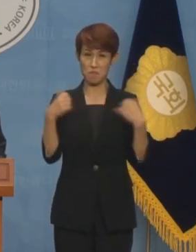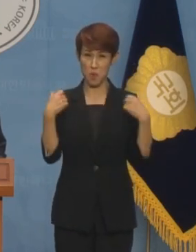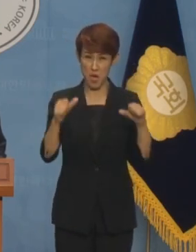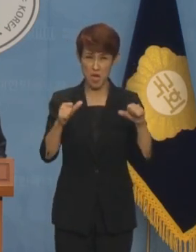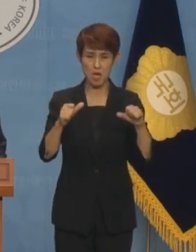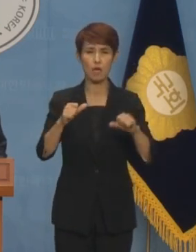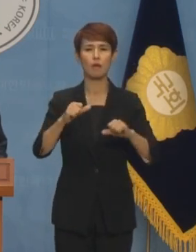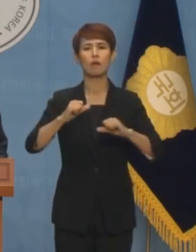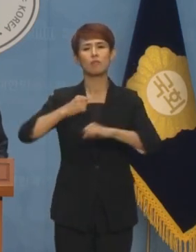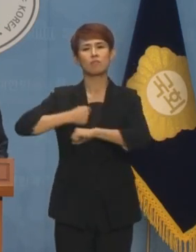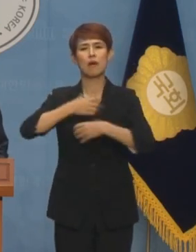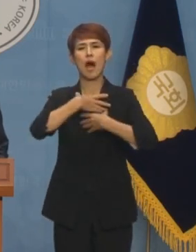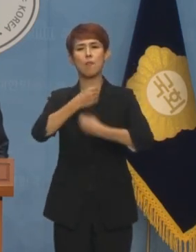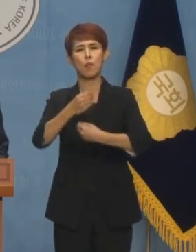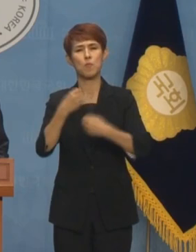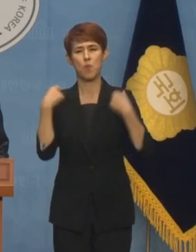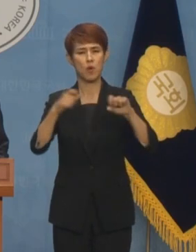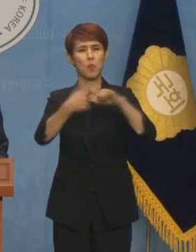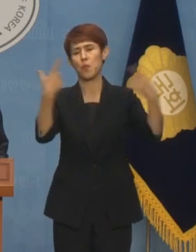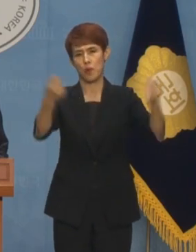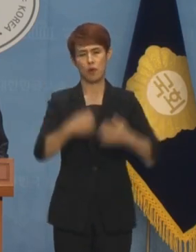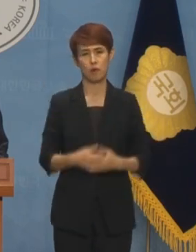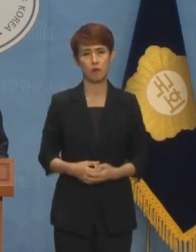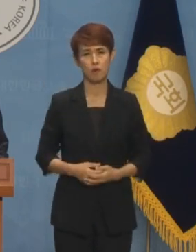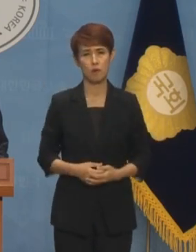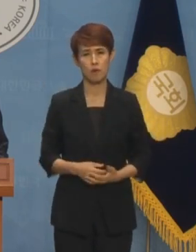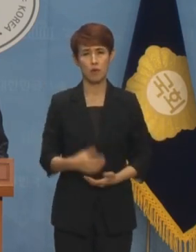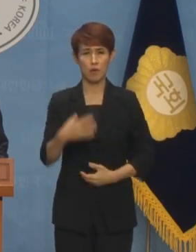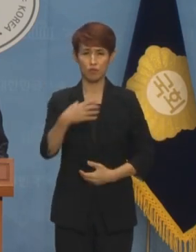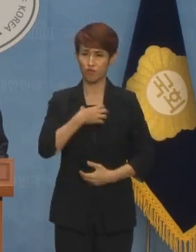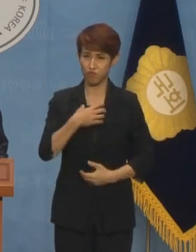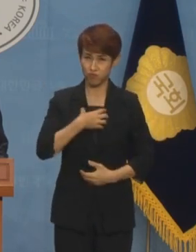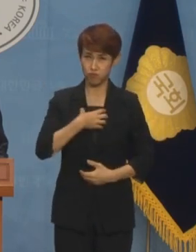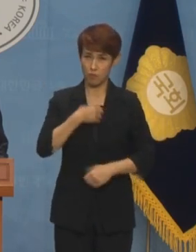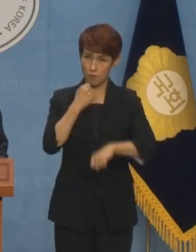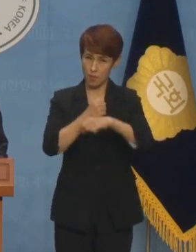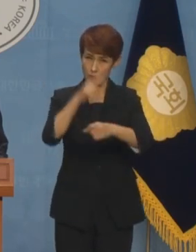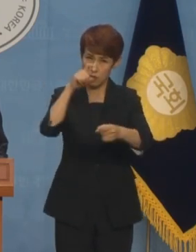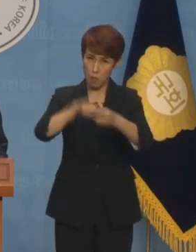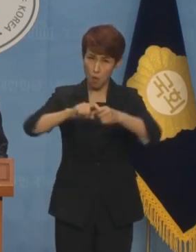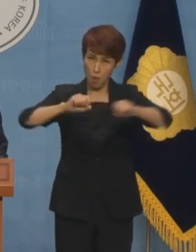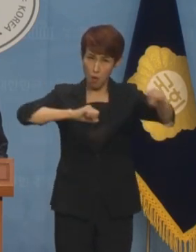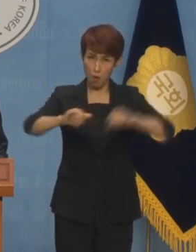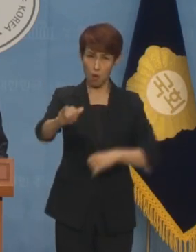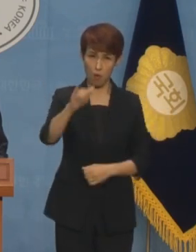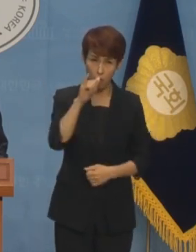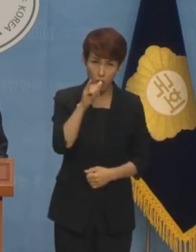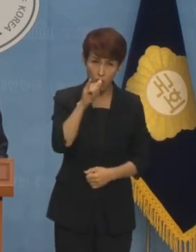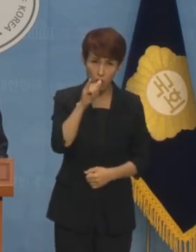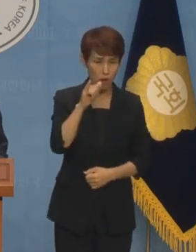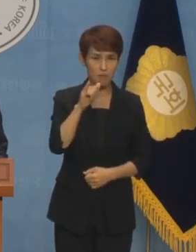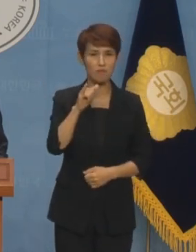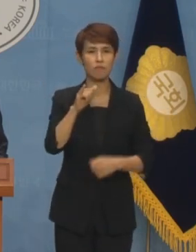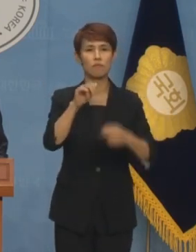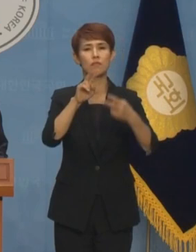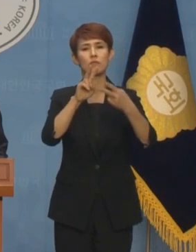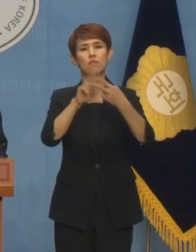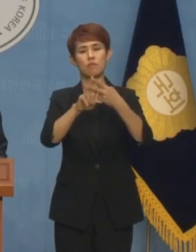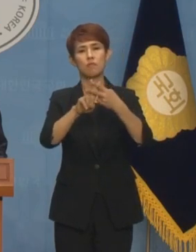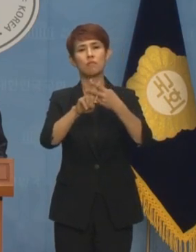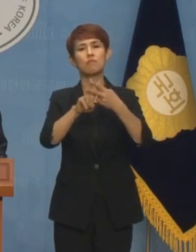것입니다. 만약에 위기를 의도적으로 조장하는 행위였다면 형법